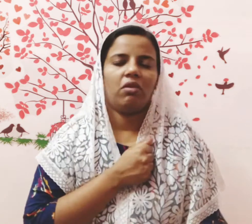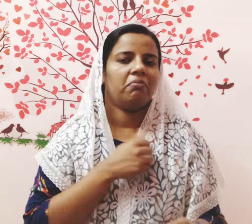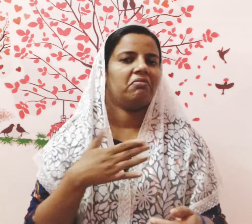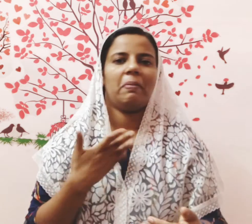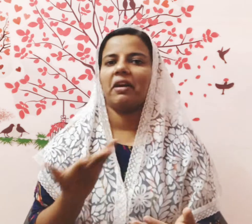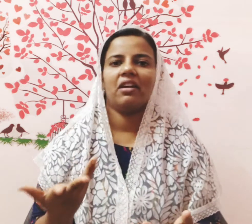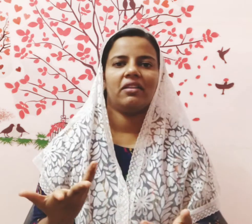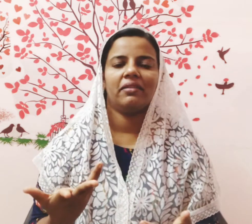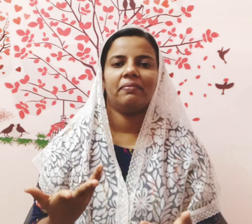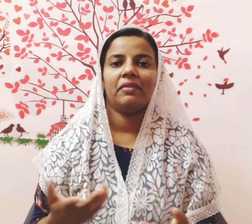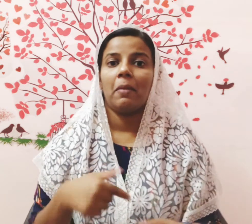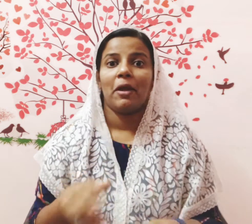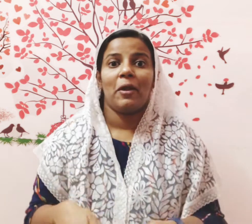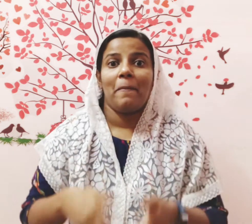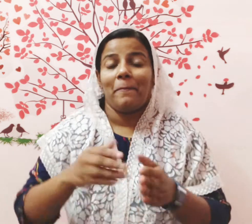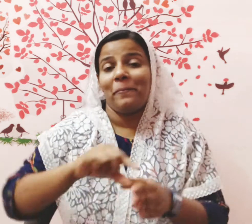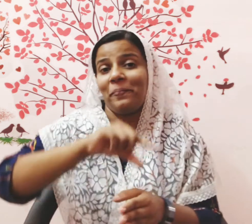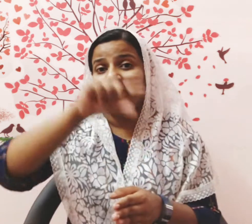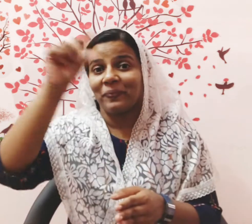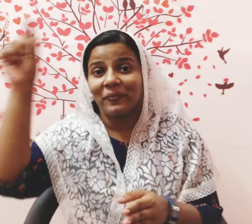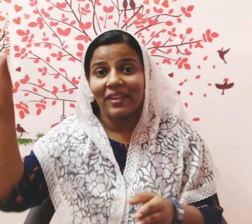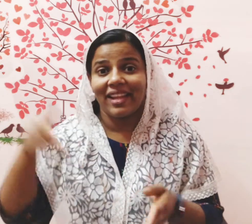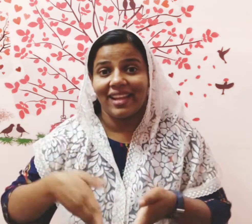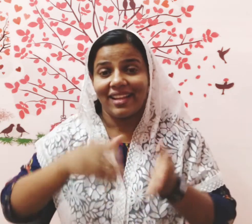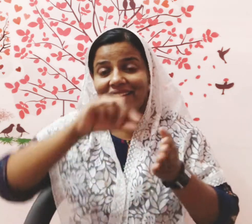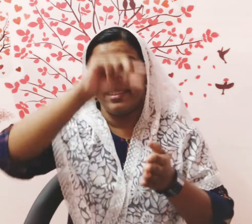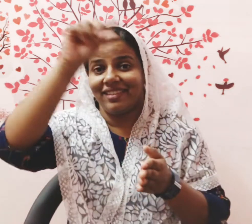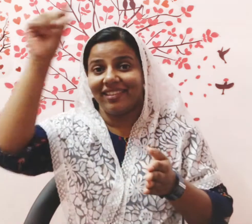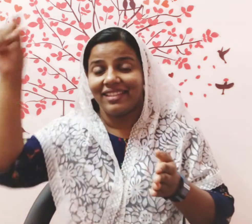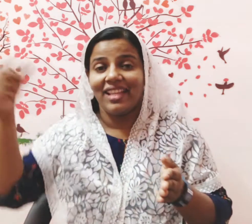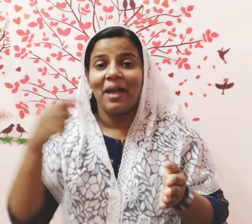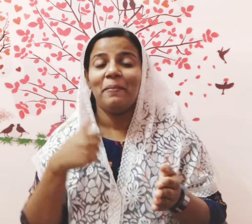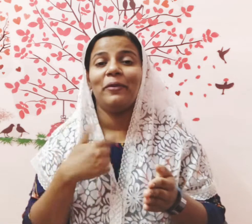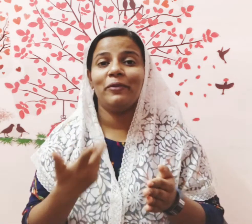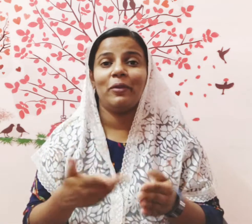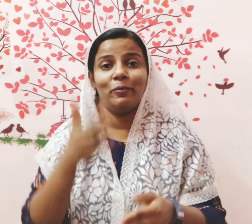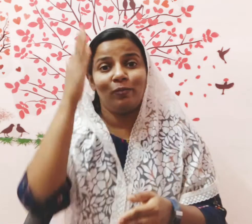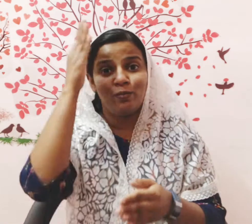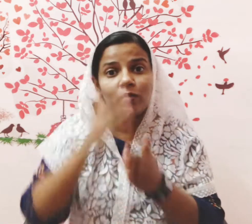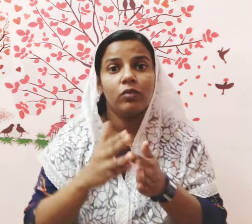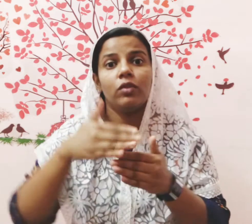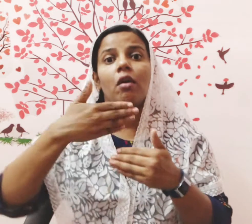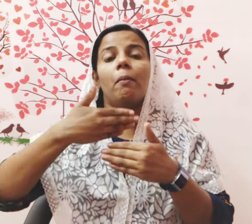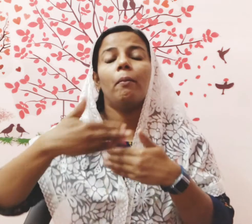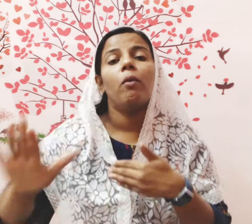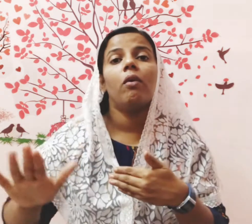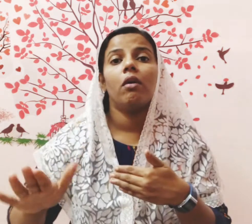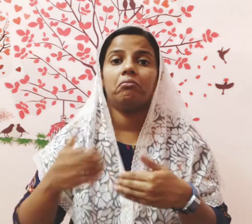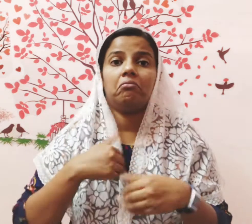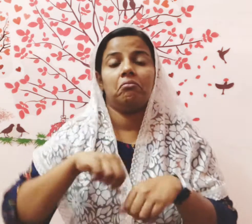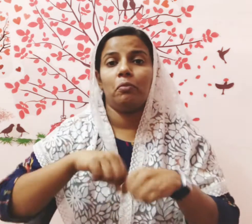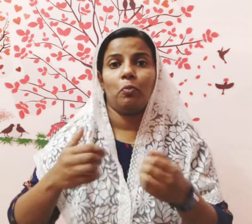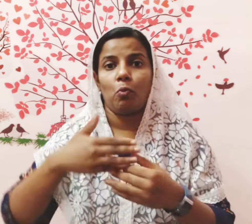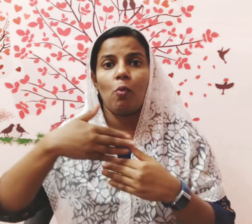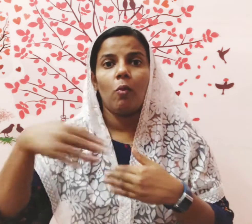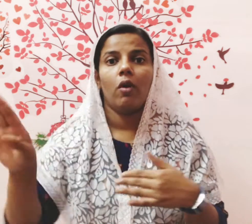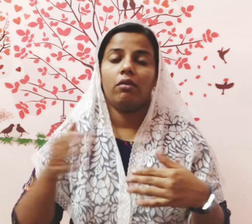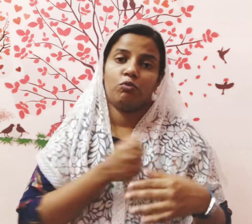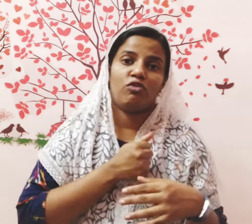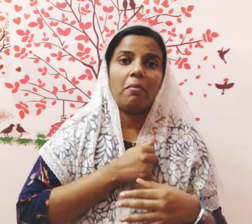തന്നെ പിരിഞ്ഞ് ആ കൊമ്പിൽ നിന്ന്, അല്ലെങ്കിൽ ആ വള്ളിയിൽ നിന്ന് നമ്മൾ അവൻ മുറിയപ്പെട്ട് ഇനി ഞാൻ തന്നെ കുറച്ച് നാളിൽ നിന്ന് ഫലം